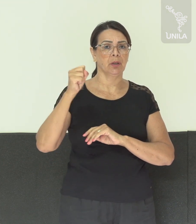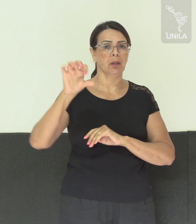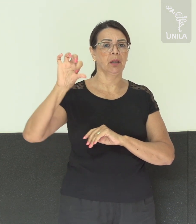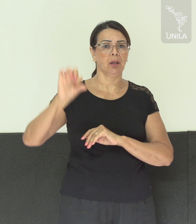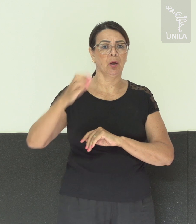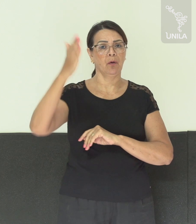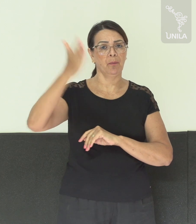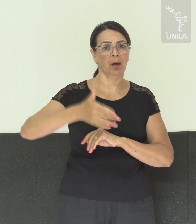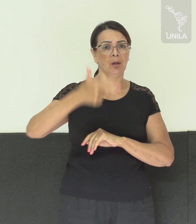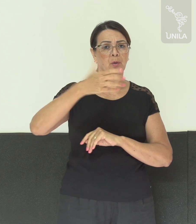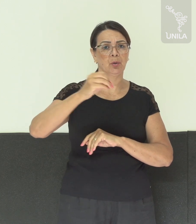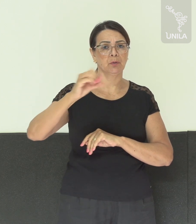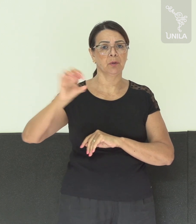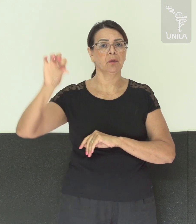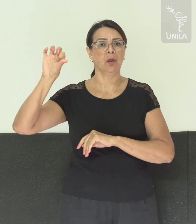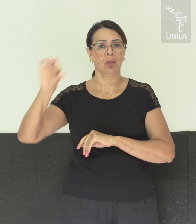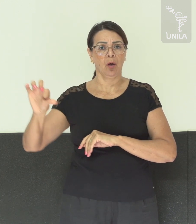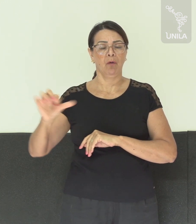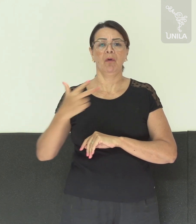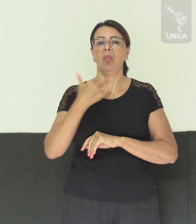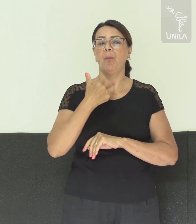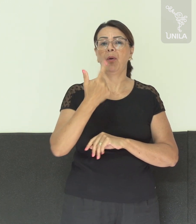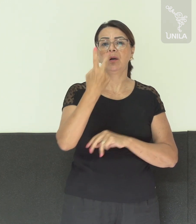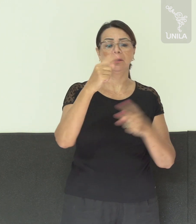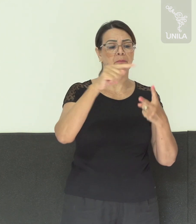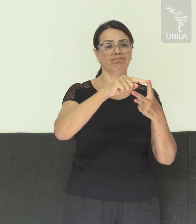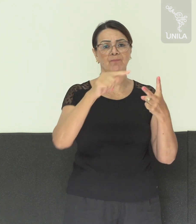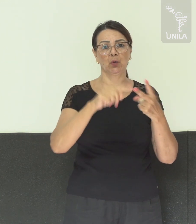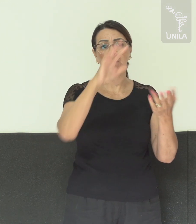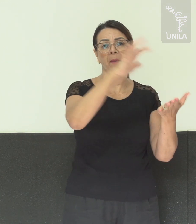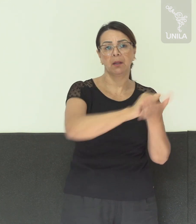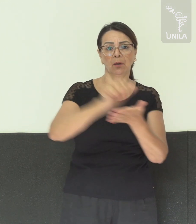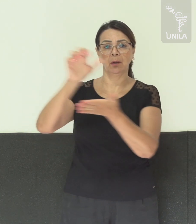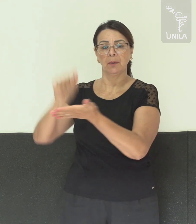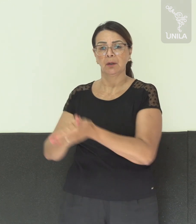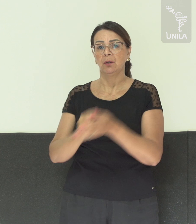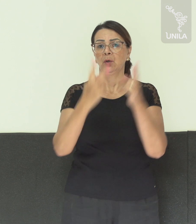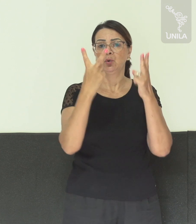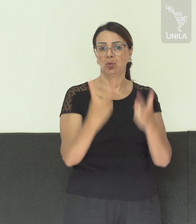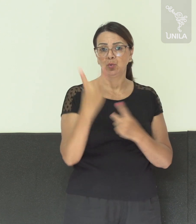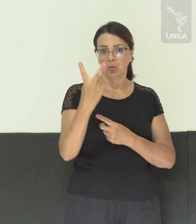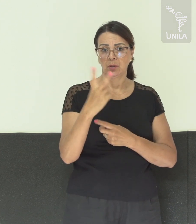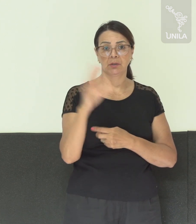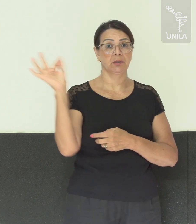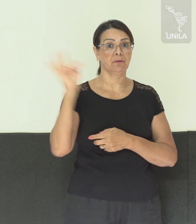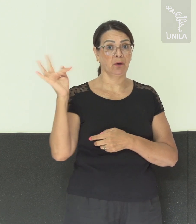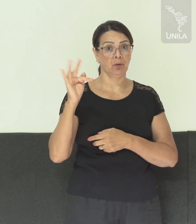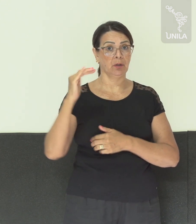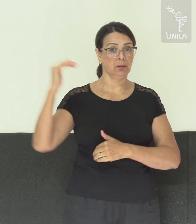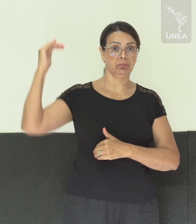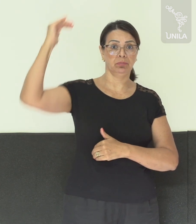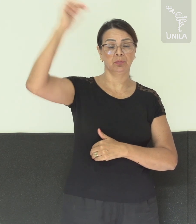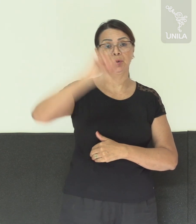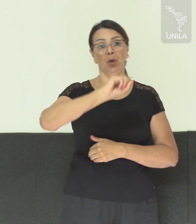12.089/2009, a existência de dois vínculos simultâneos com instituições públicas de ensino superior ou o vínculo